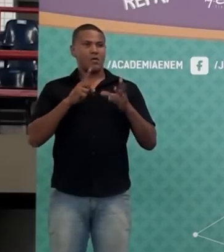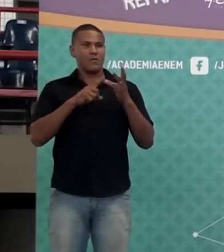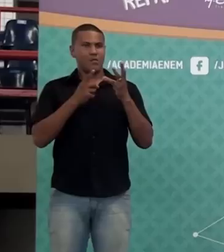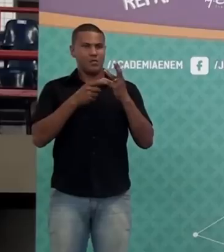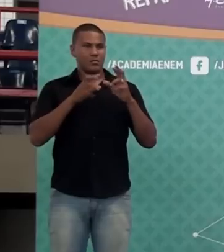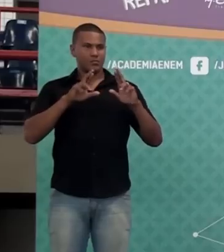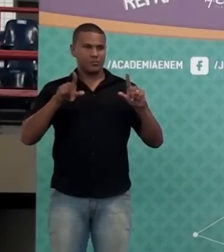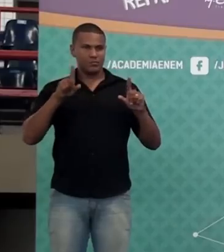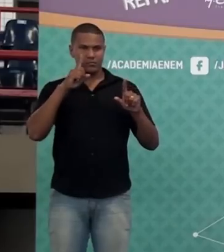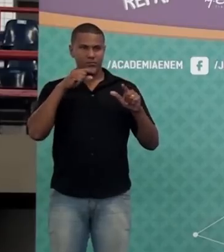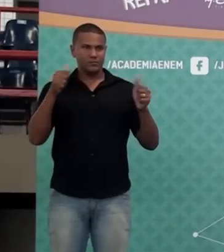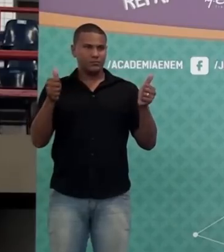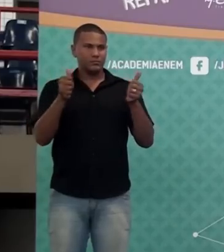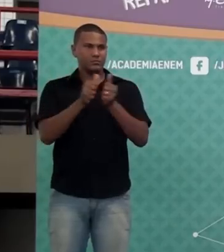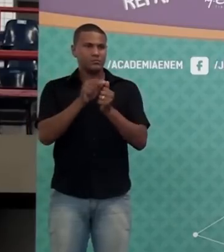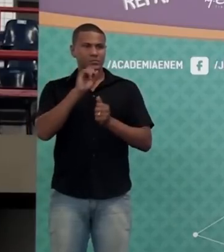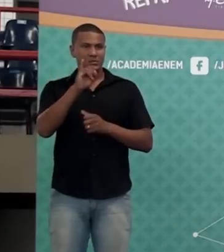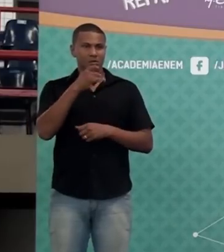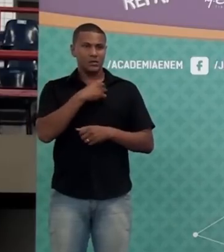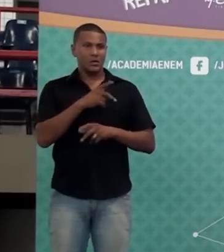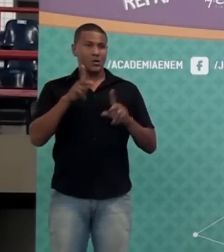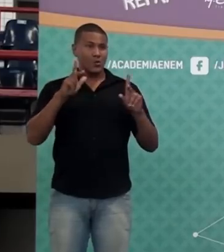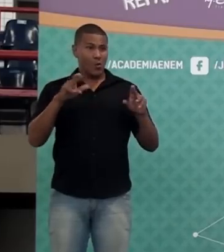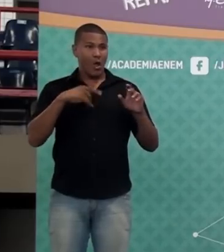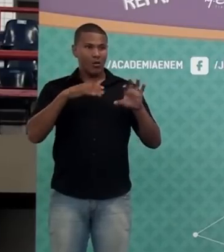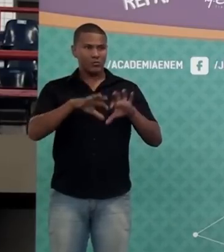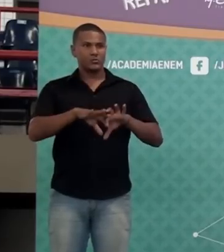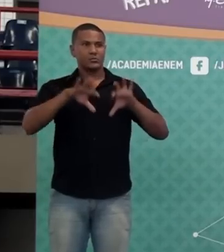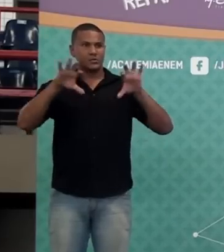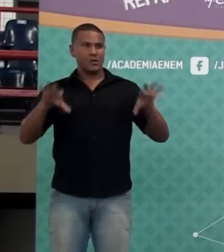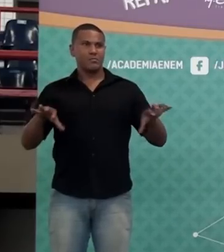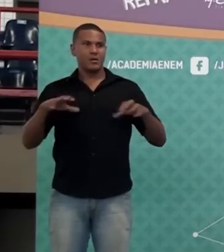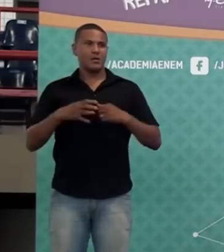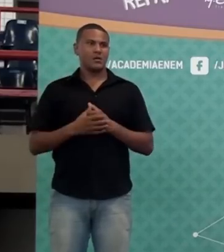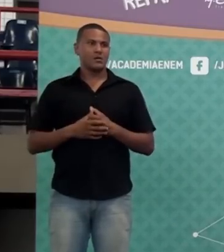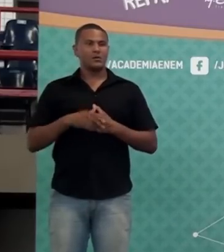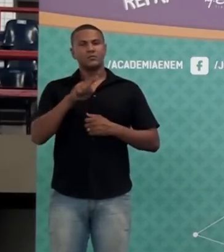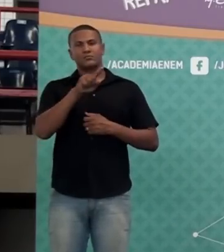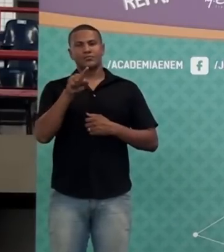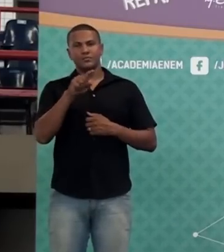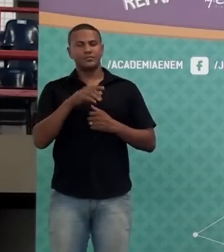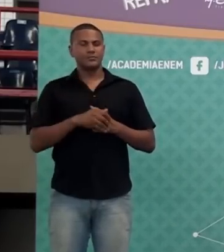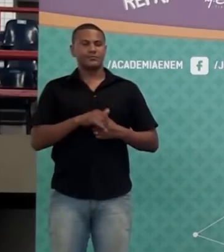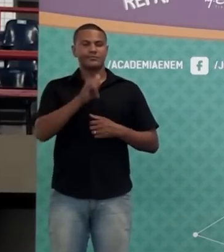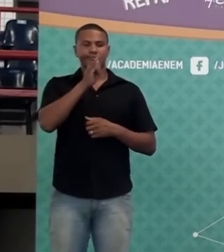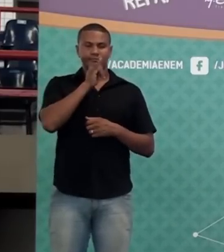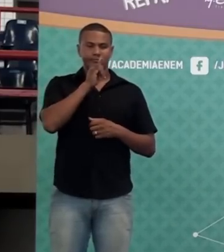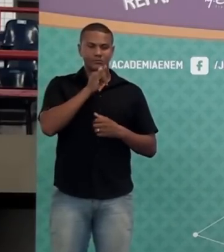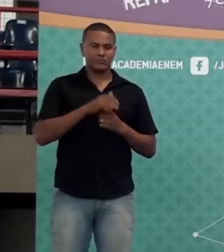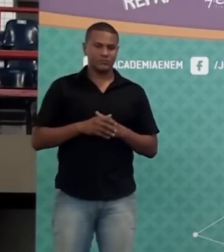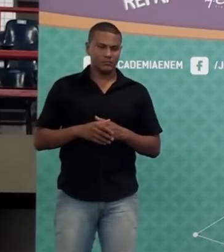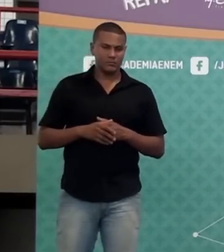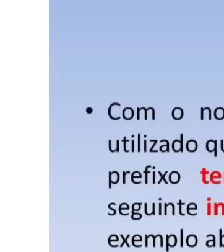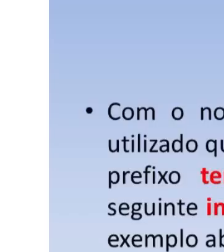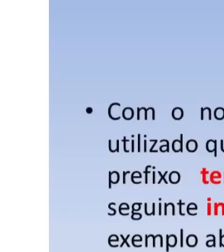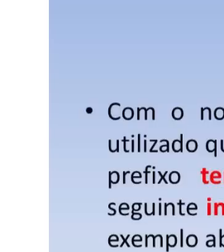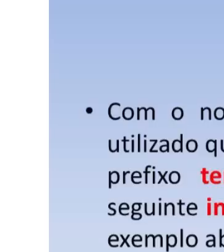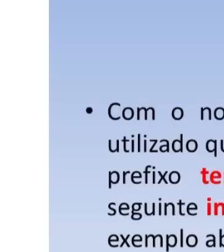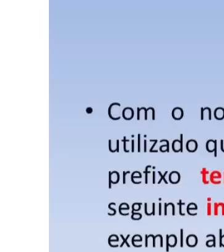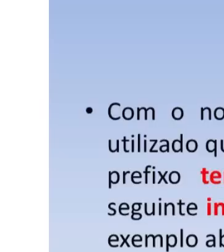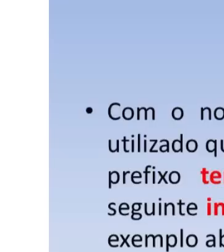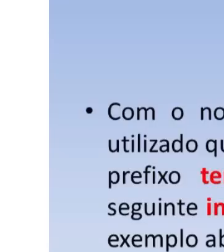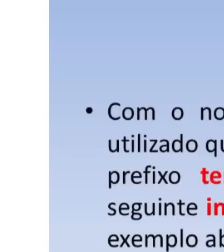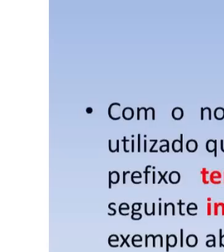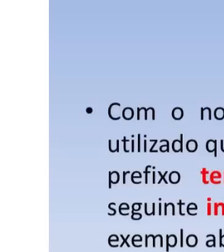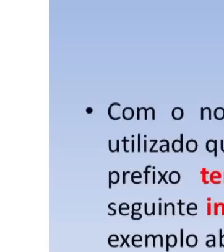as vogais forem iguais, eu agora separo com o hífen. Observe o nome, micro-ônibus. A